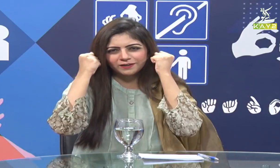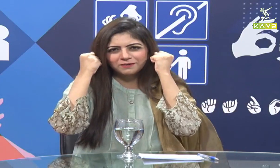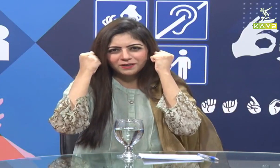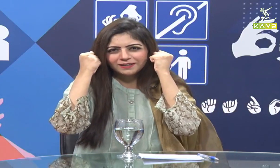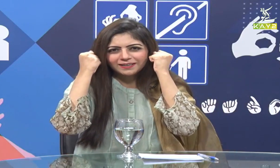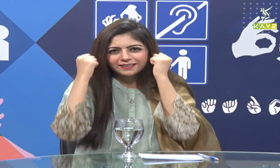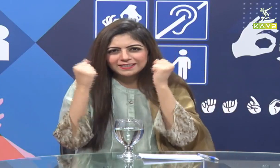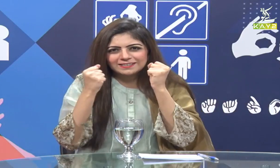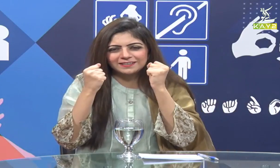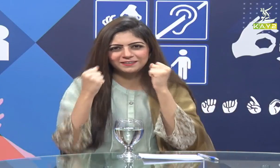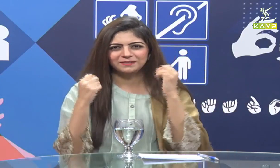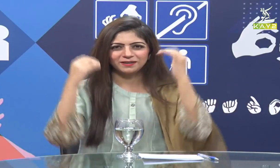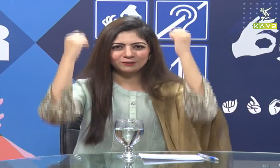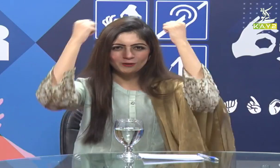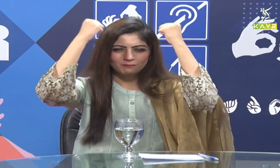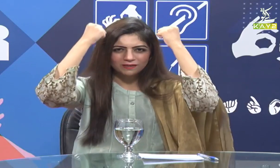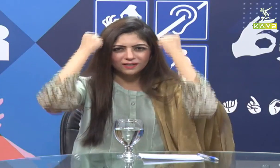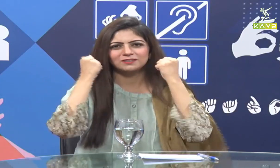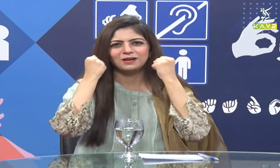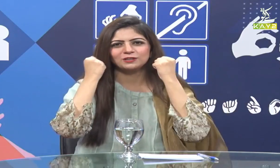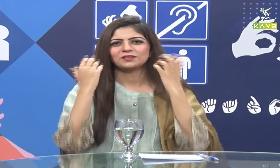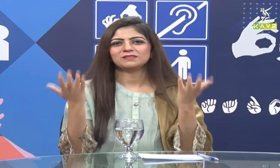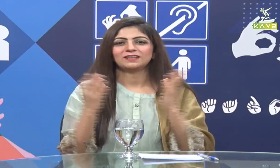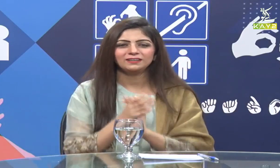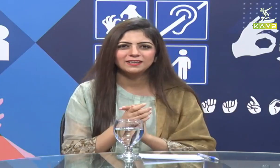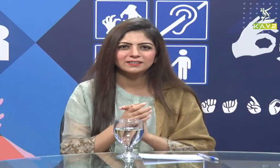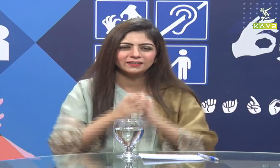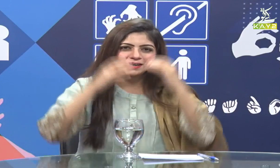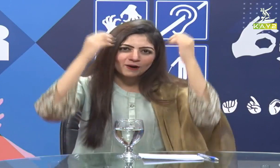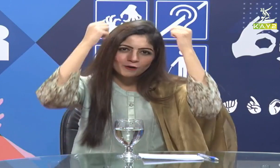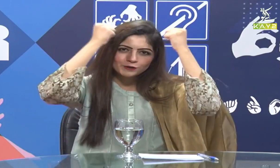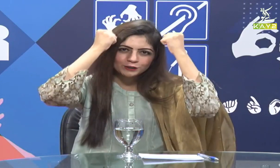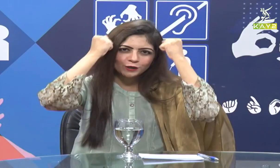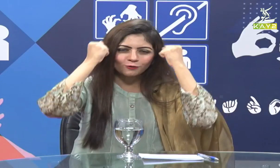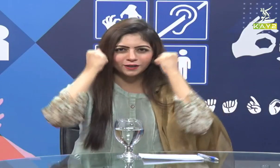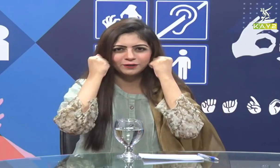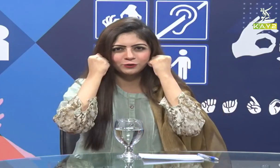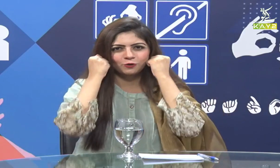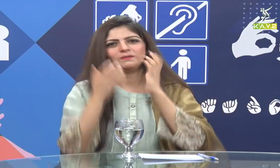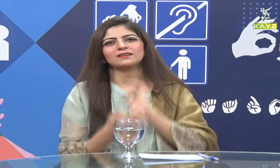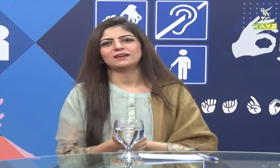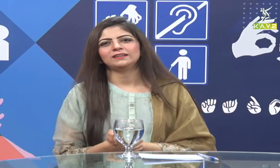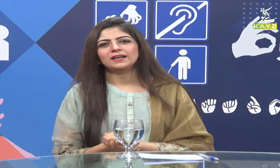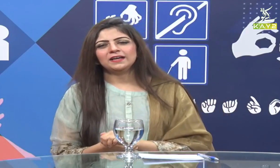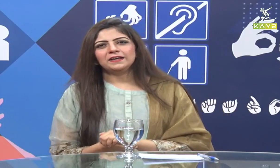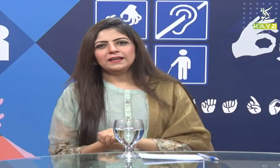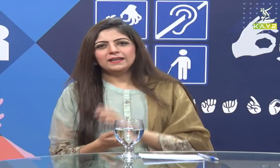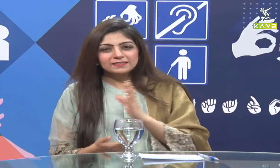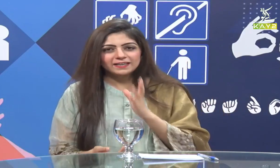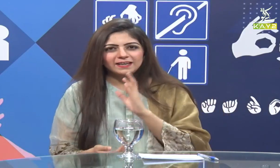गर्म रखने के लिए सर्दी में टोपी का इस्तेमाल तो सबसे ज़्यादा किया जाता है, और ये हो गया टोपी का साइन। इसके